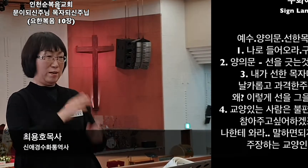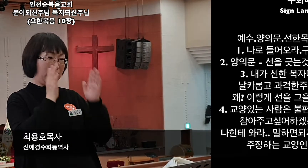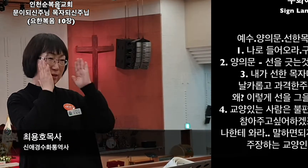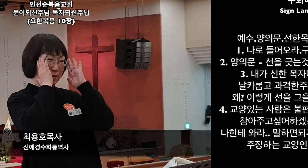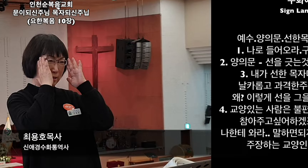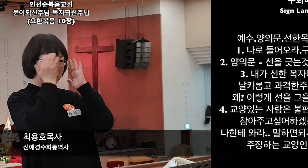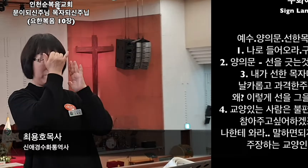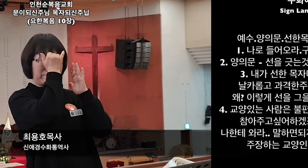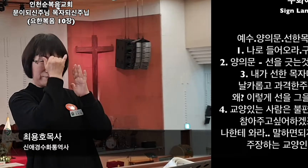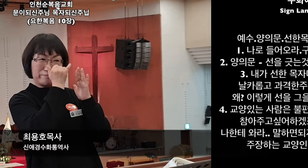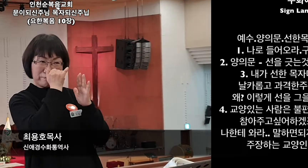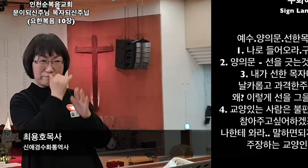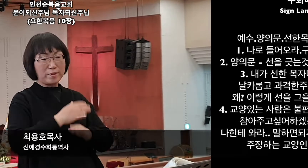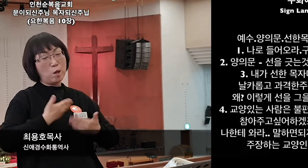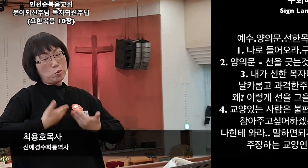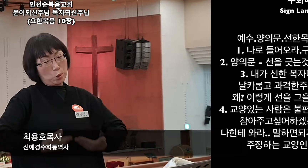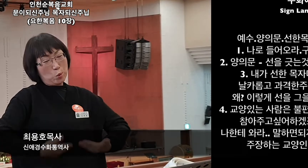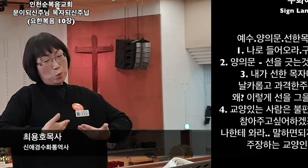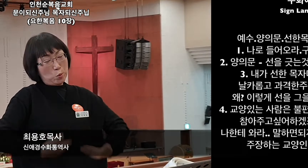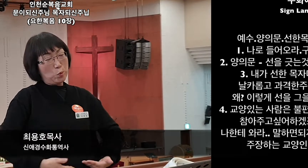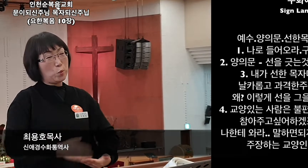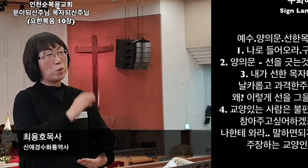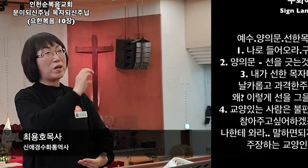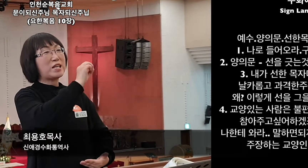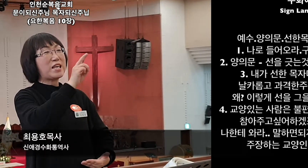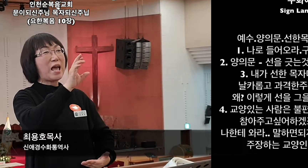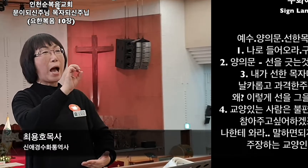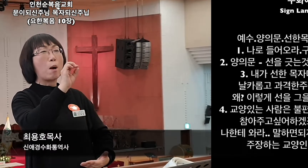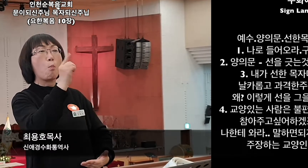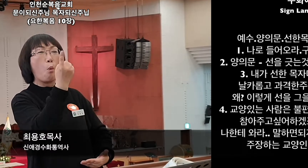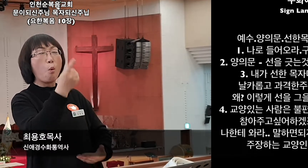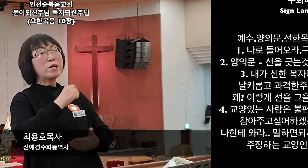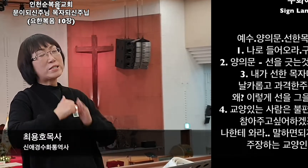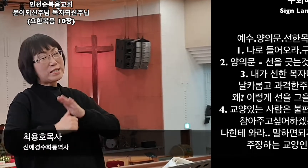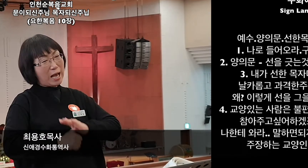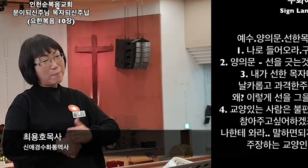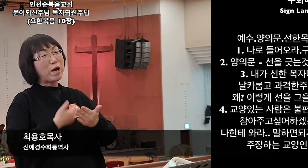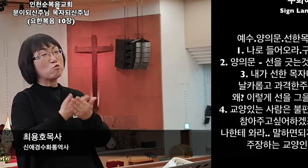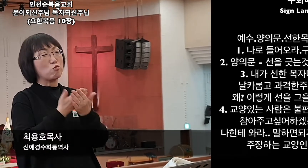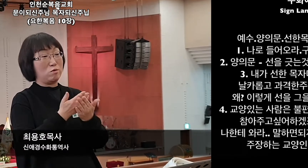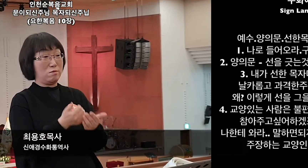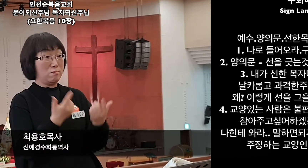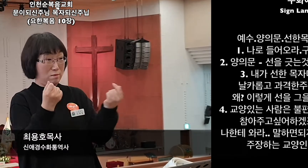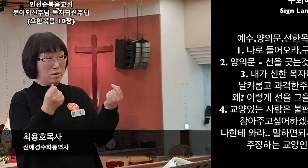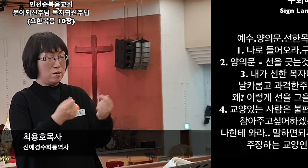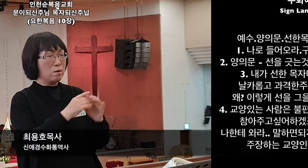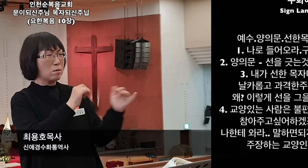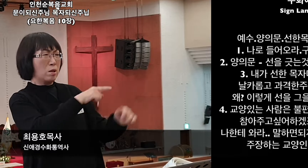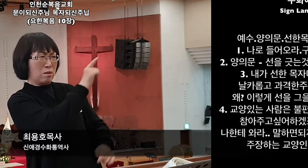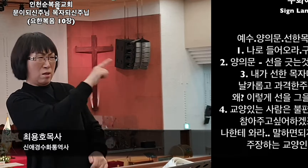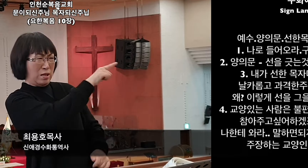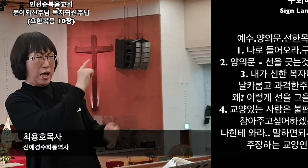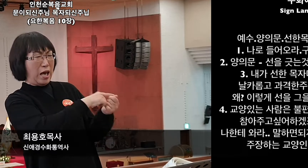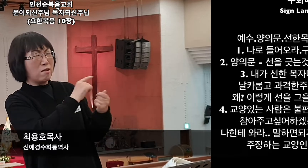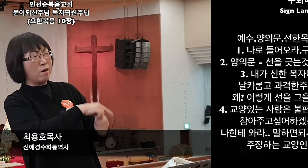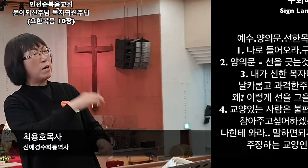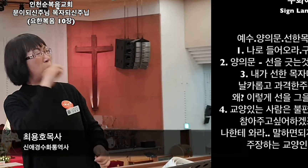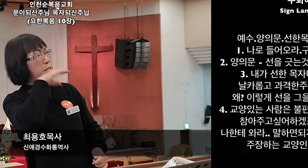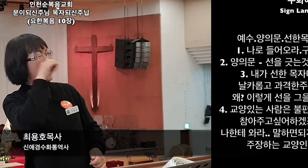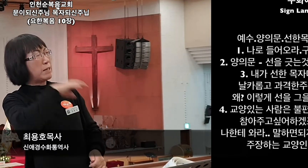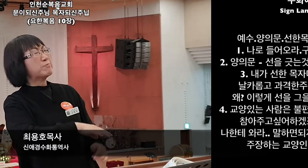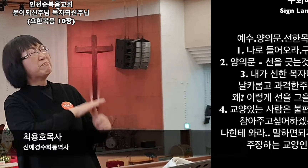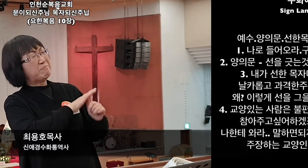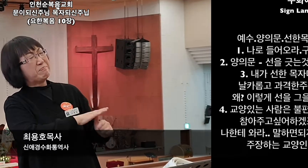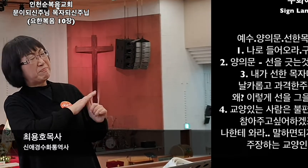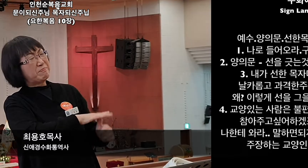톨러런스예요. 우리 식으로 말하면 양보하는 거예요. 수용해주는 거예요. 참아주는 거예요. 그들이 그렇더라도 그거 그냥